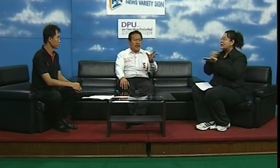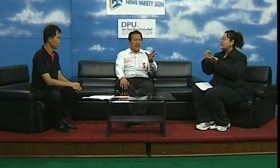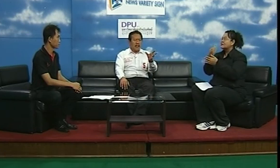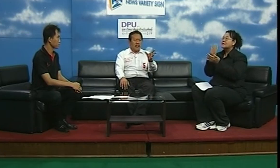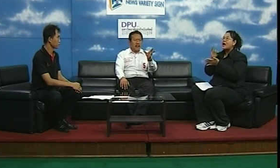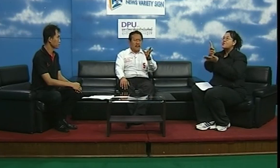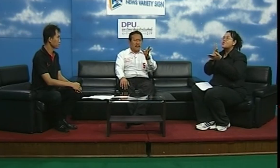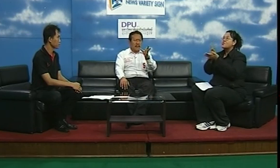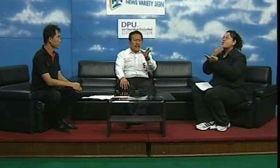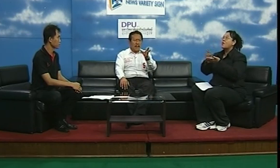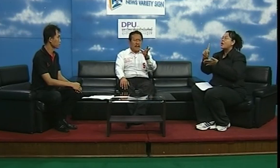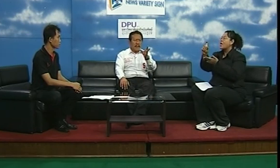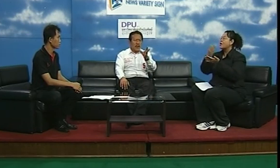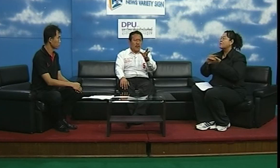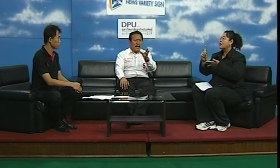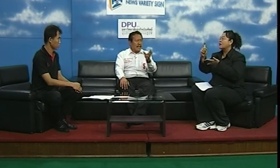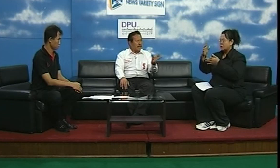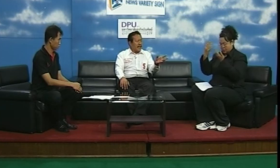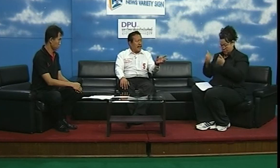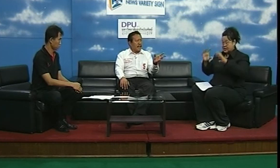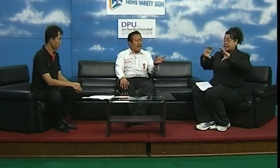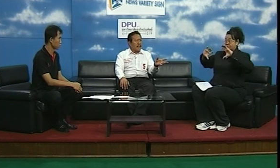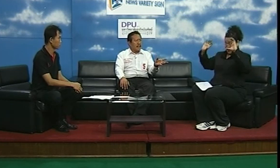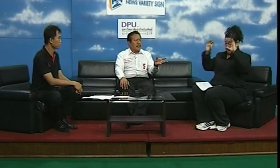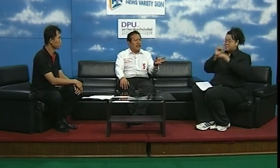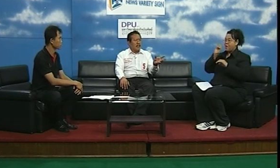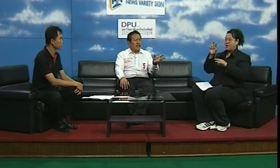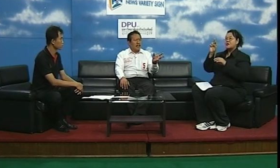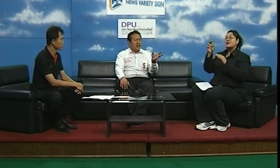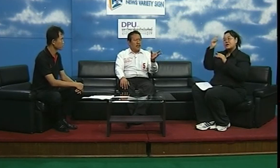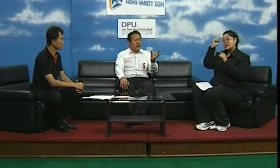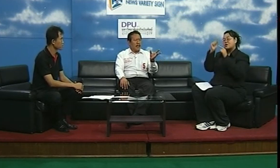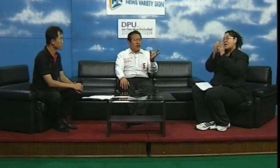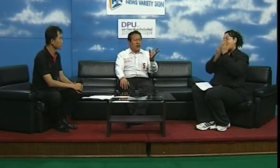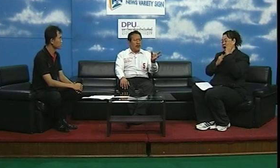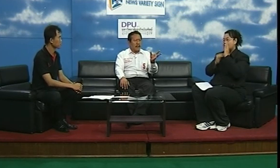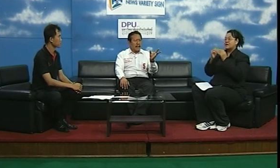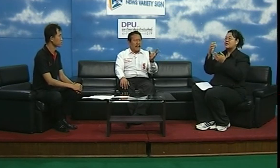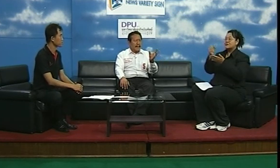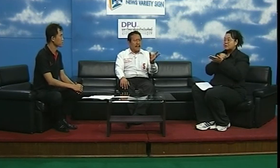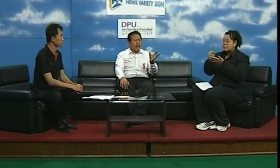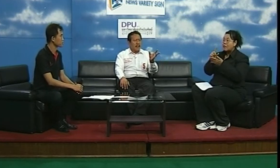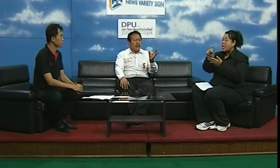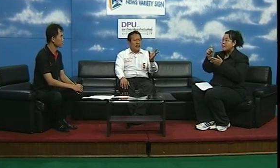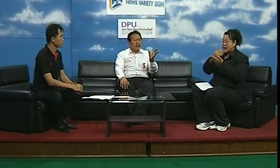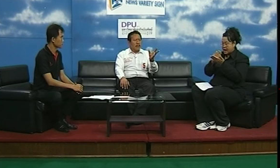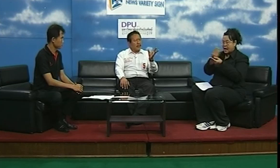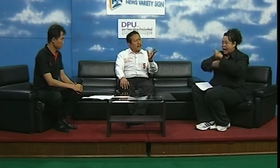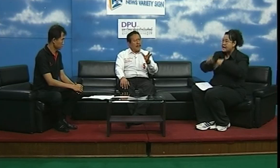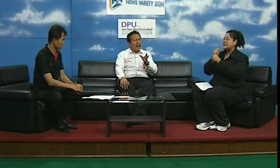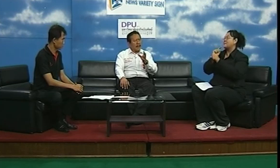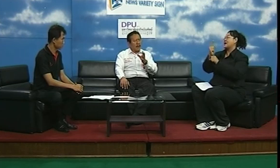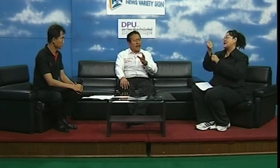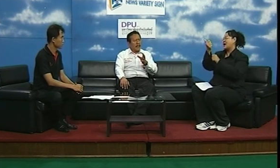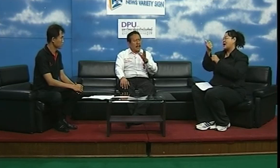ี่ตอนนี้รัฐบามีใโยบาย Refinance บัเครดิตตัเลขของคนถอบัเครดตผม